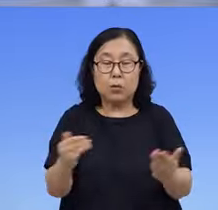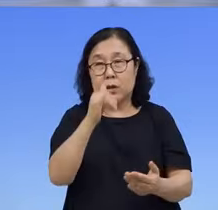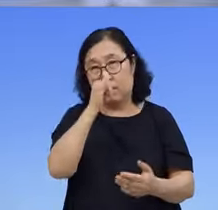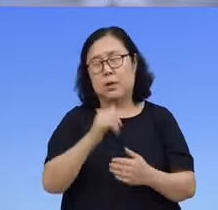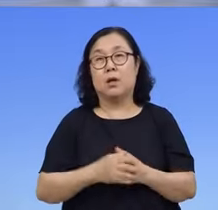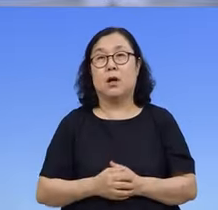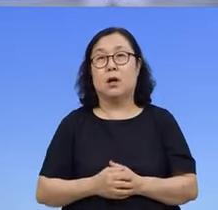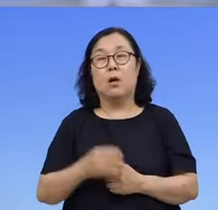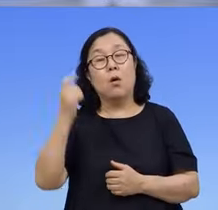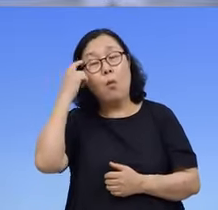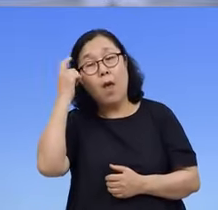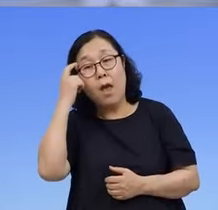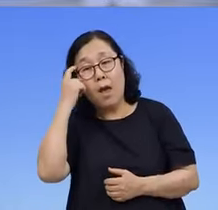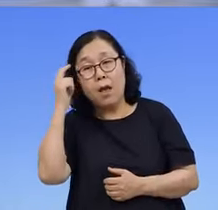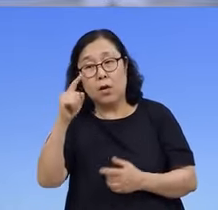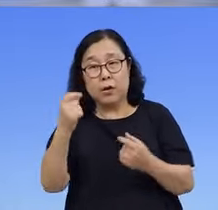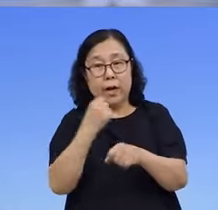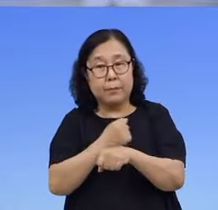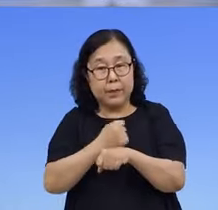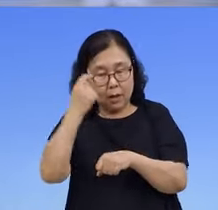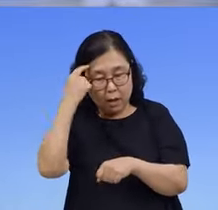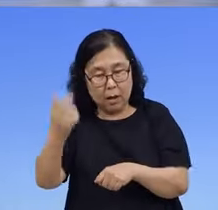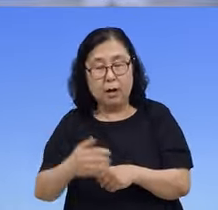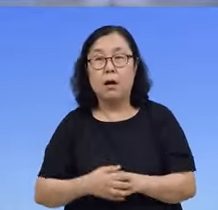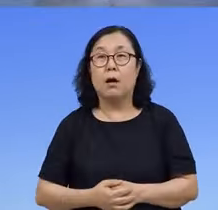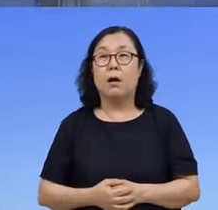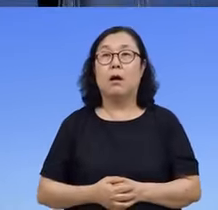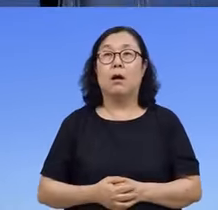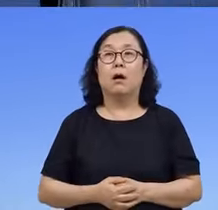계십니다. 왜 이러셔야 돼요?